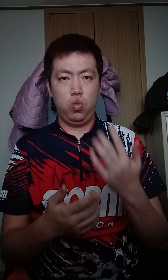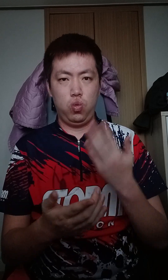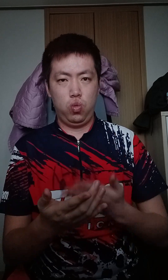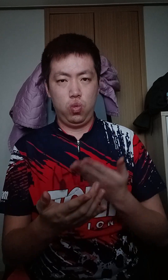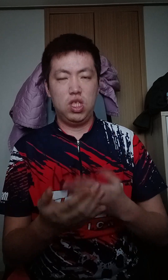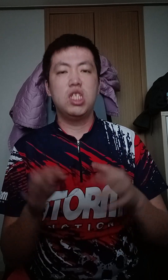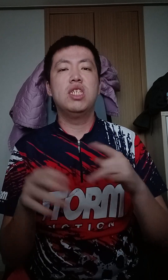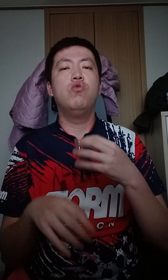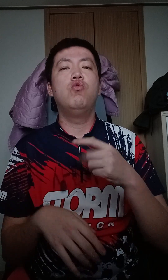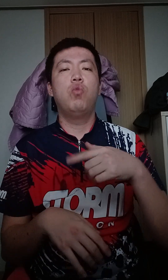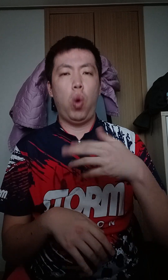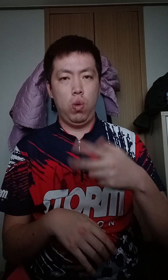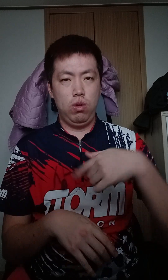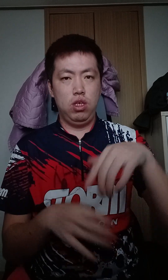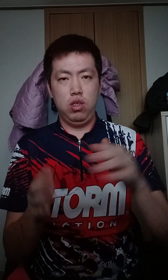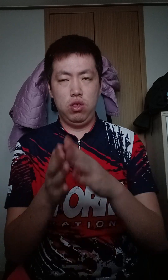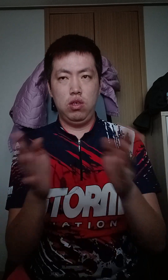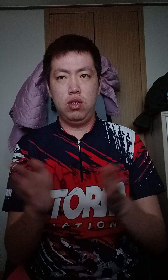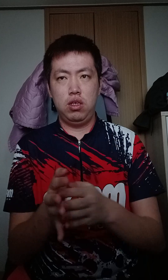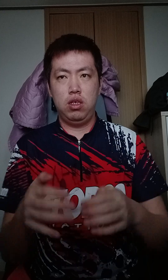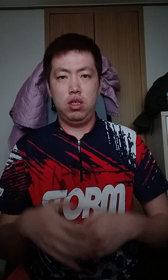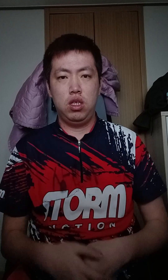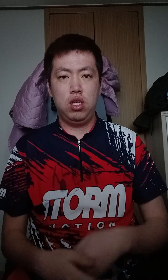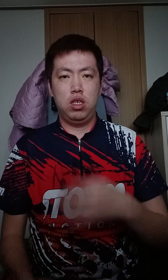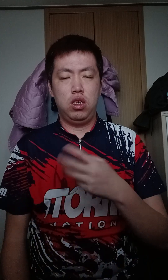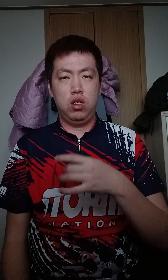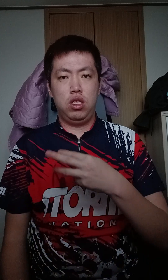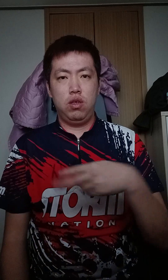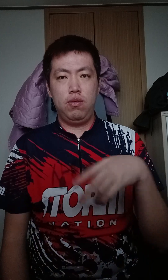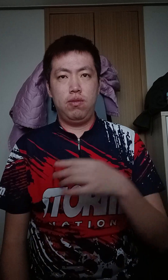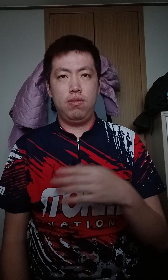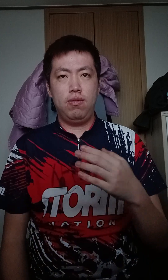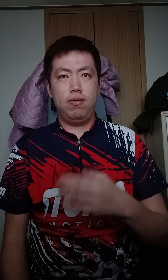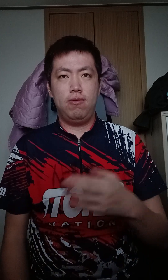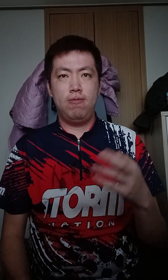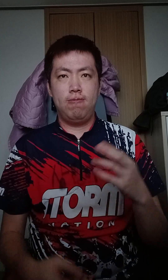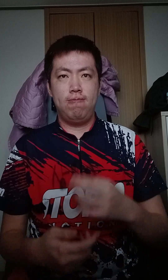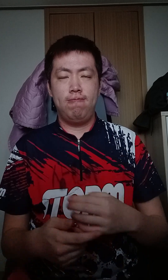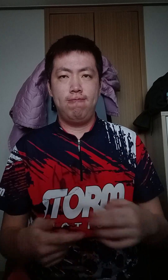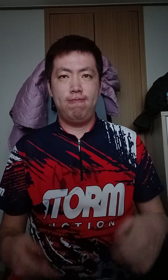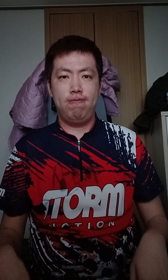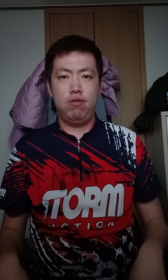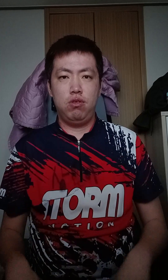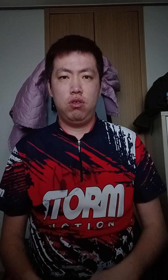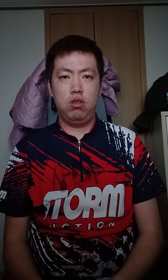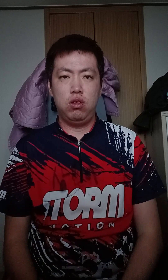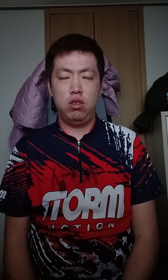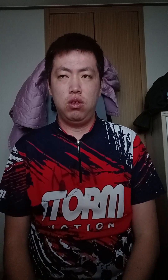그룹홈 보육사에 대한 처우 개선과 관련 예산 확보가 필요하다는 지적입니다. YTN 황보혜경입니다.